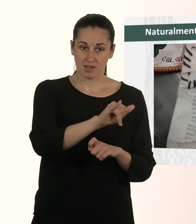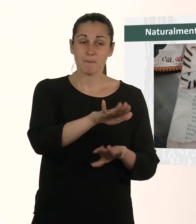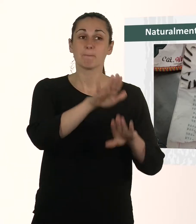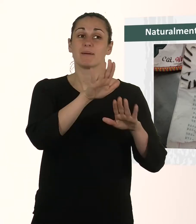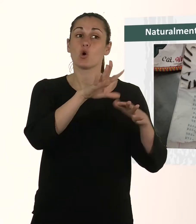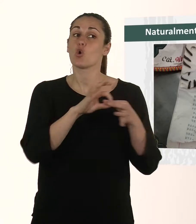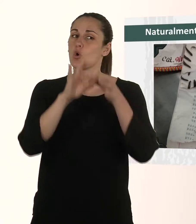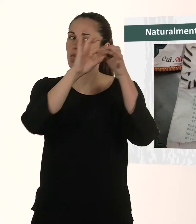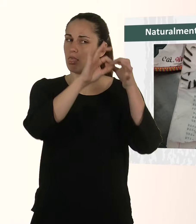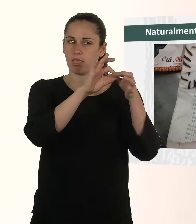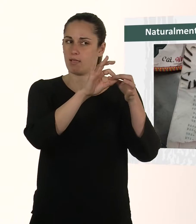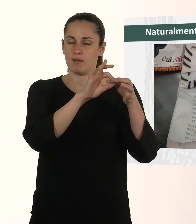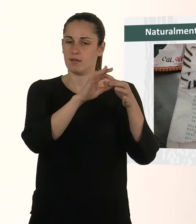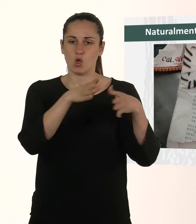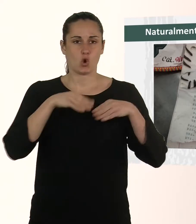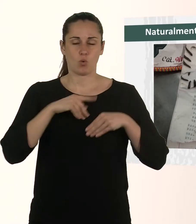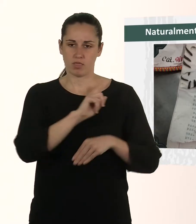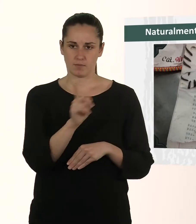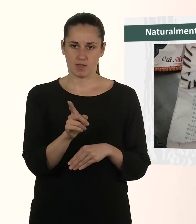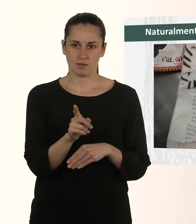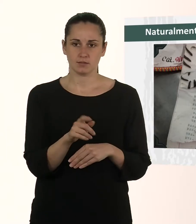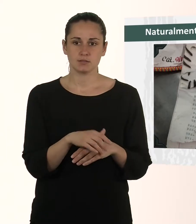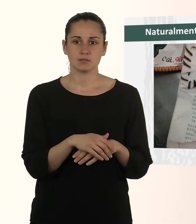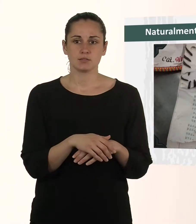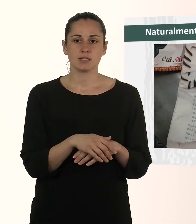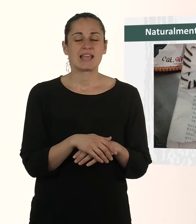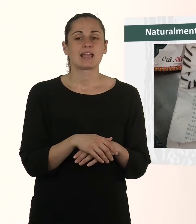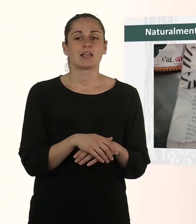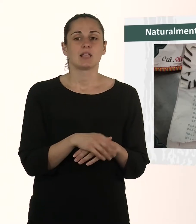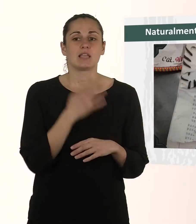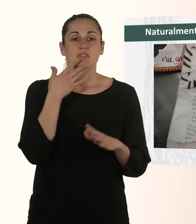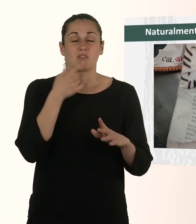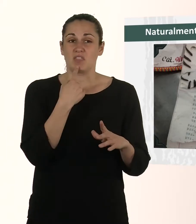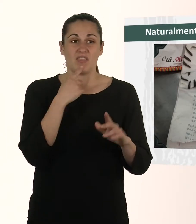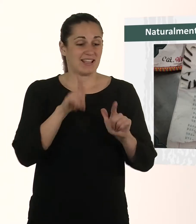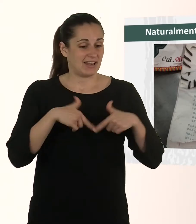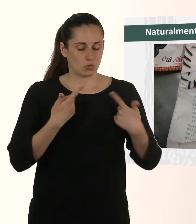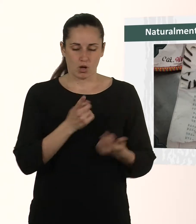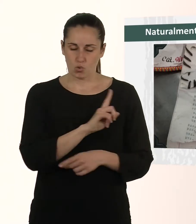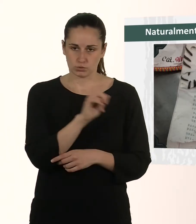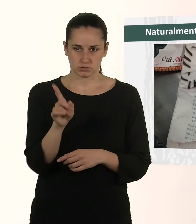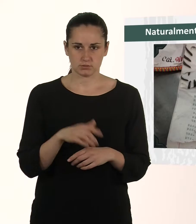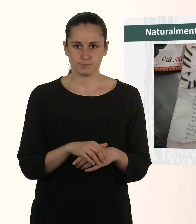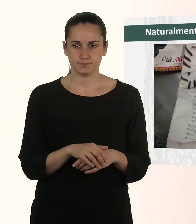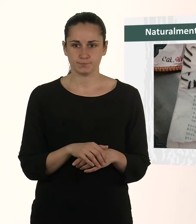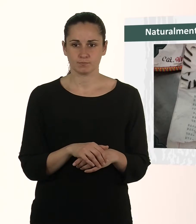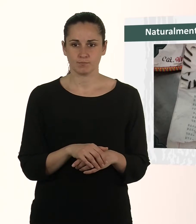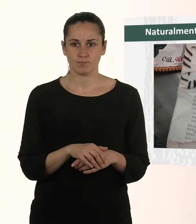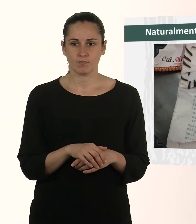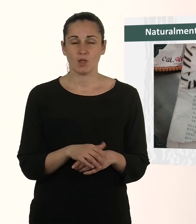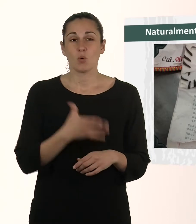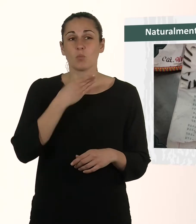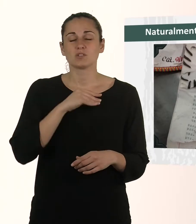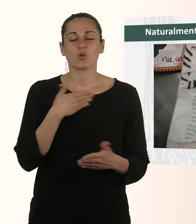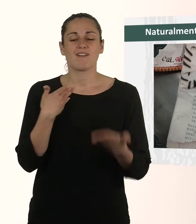con esto, ni tampoco al hecho de que remitan a algo esencial. Solo remiten a unas relaciones de poder,